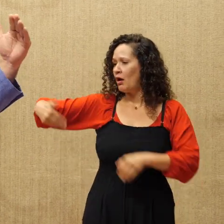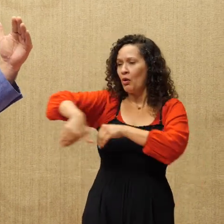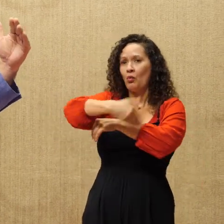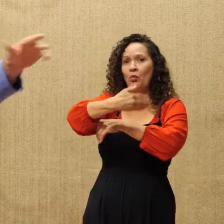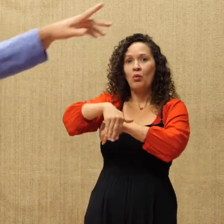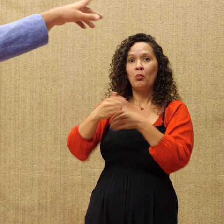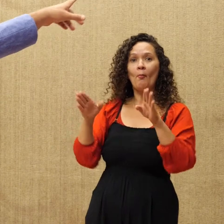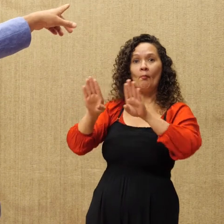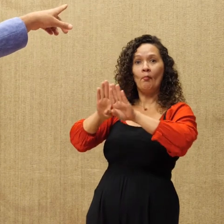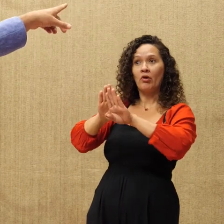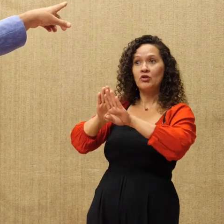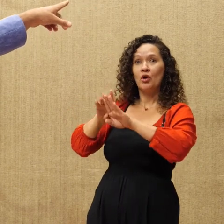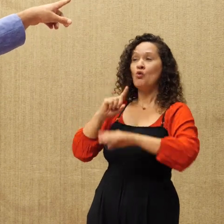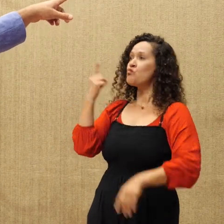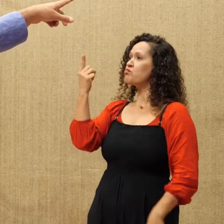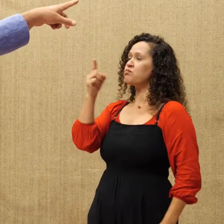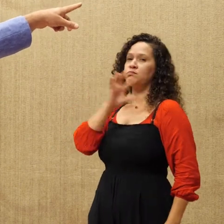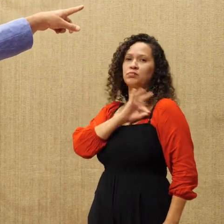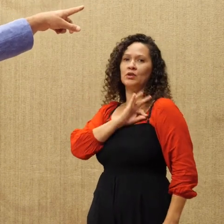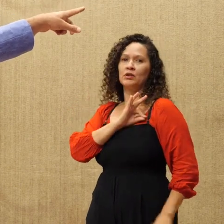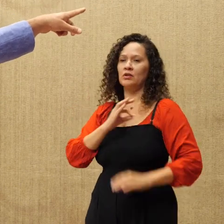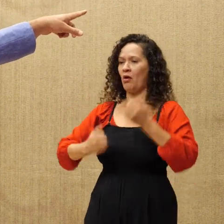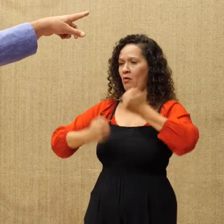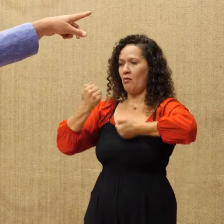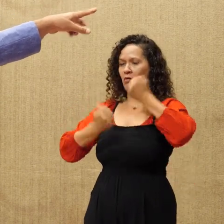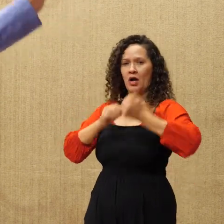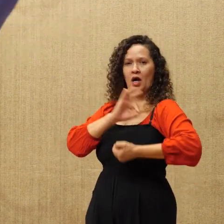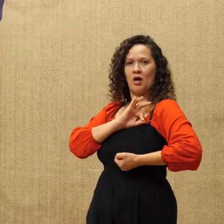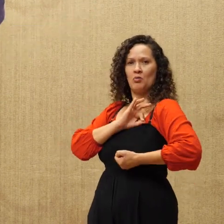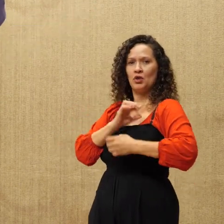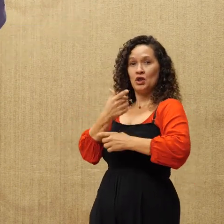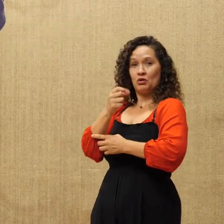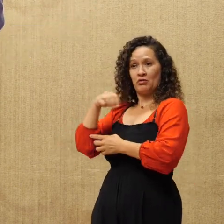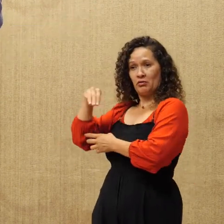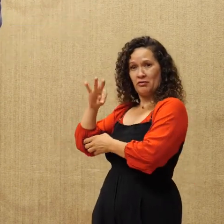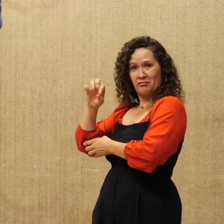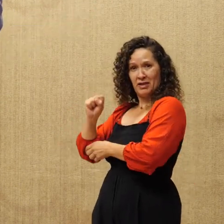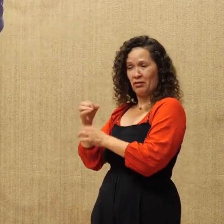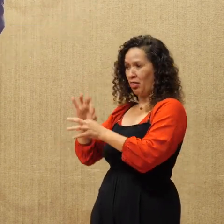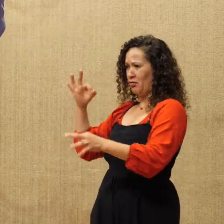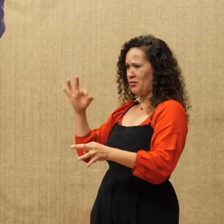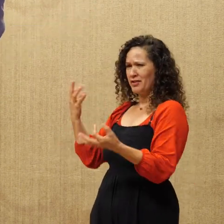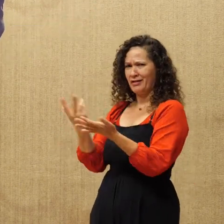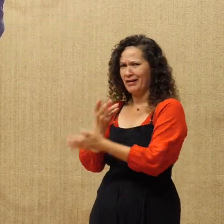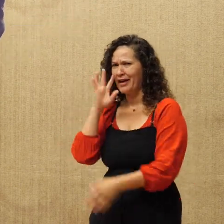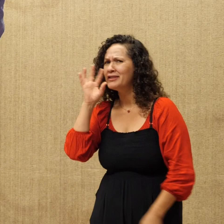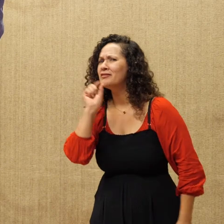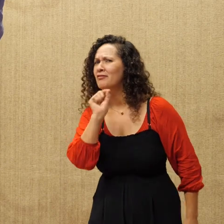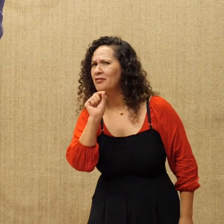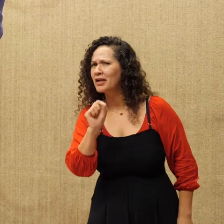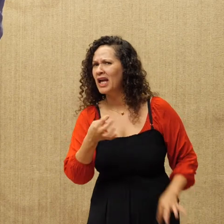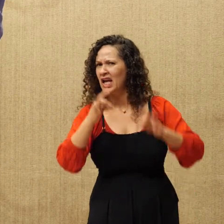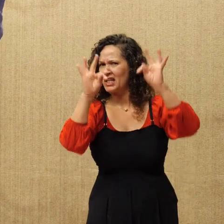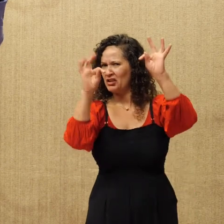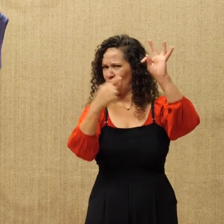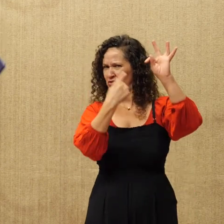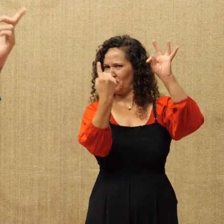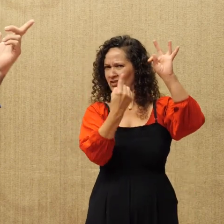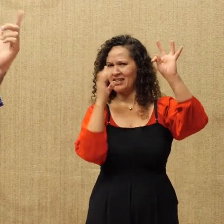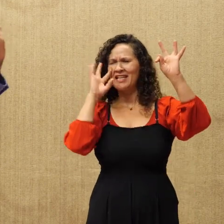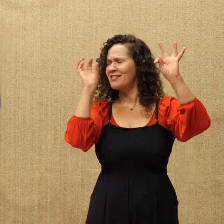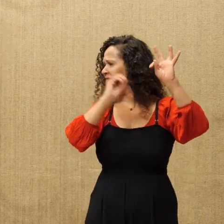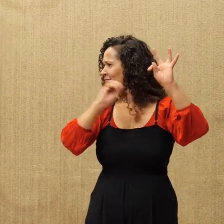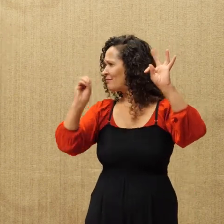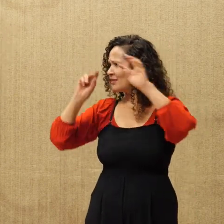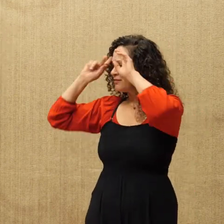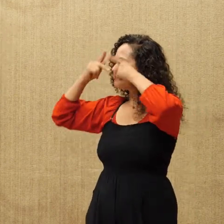estava fechada tudo e tinha uma polícia, uma viatura policial a 200 metros. Adiantou o quê? A tecnologia, ser humano.